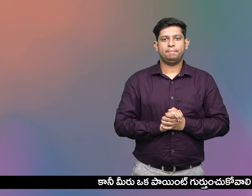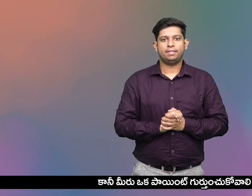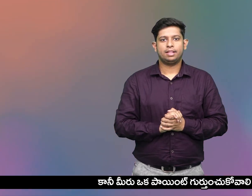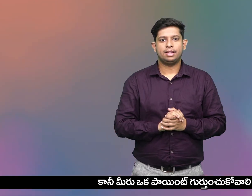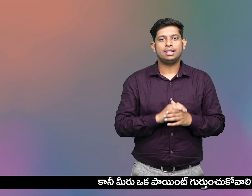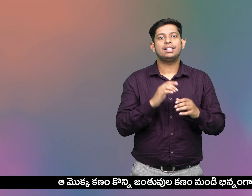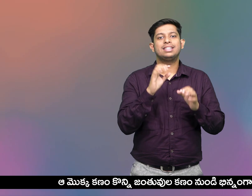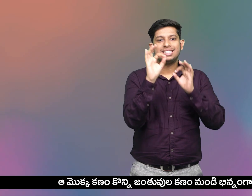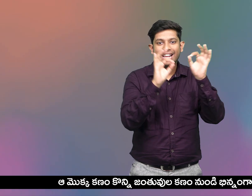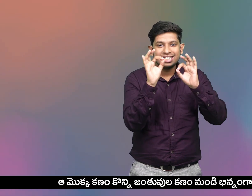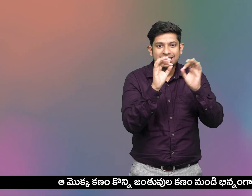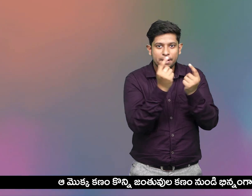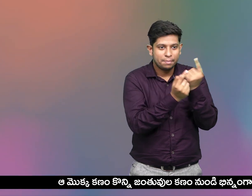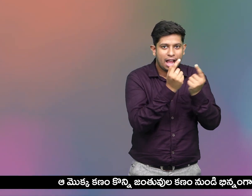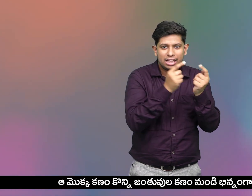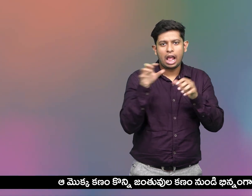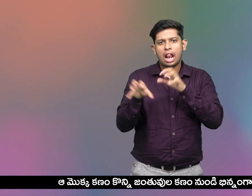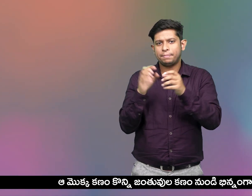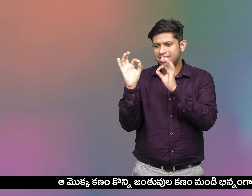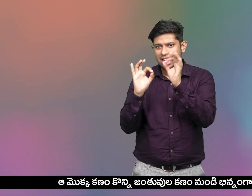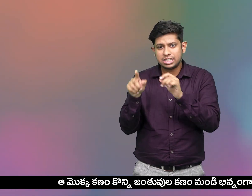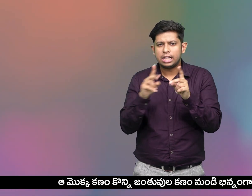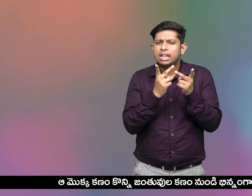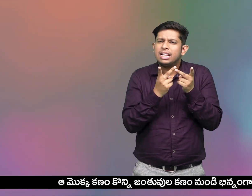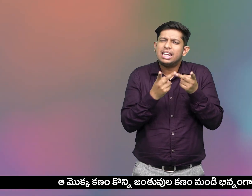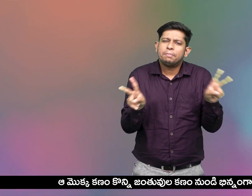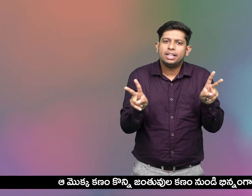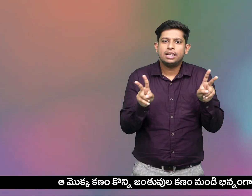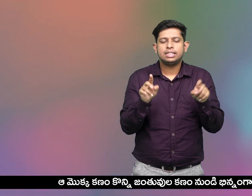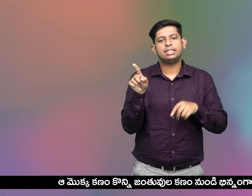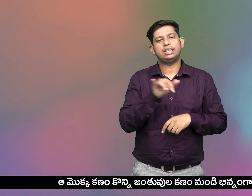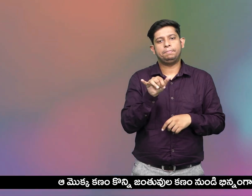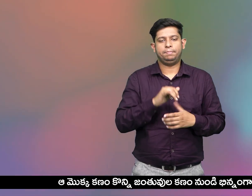గుర్తుంచుకోవాలి. ఆ మొక్క కణం కొన్ని జంతువుల కణం నుండి భిన్నంగా ఉంటుంది.